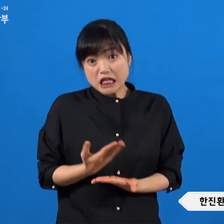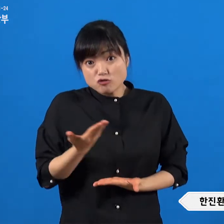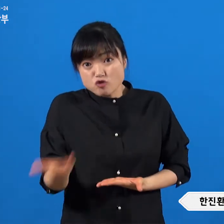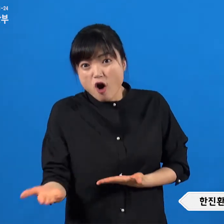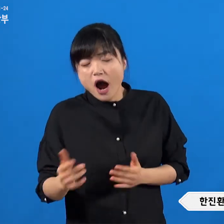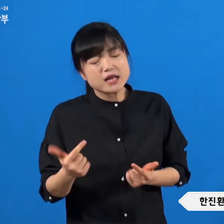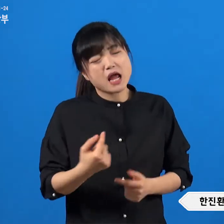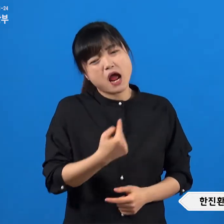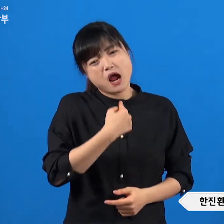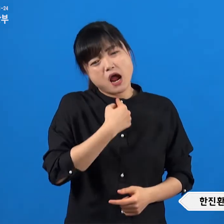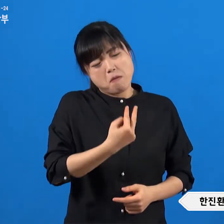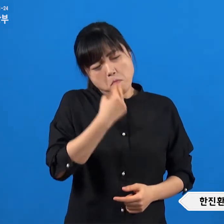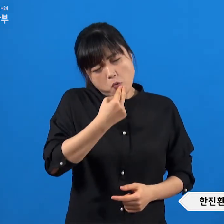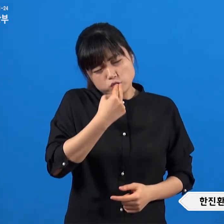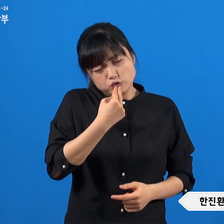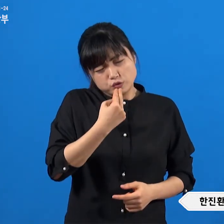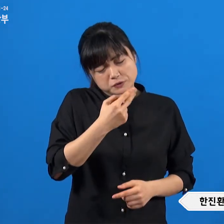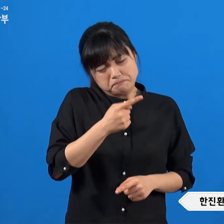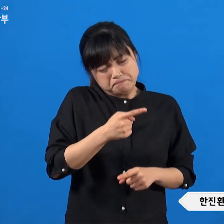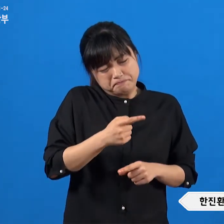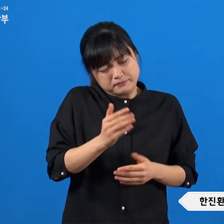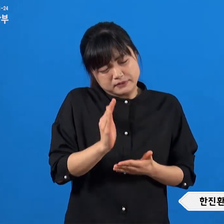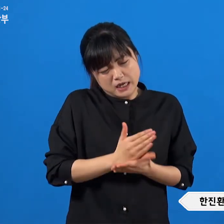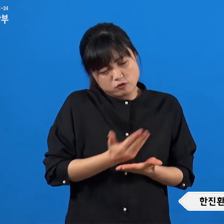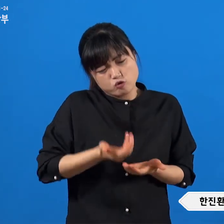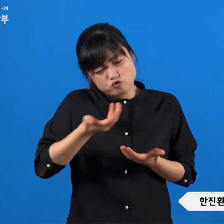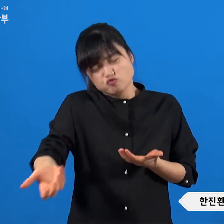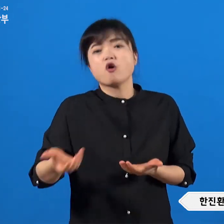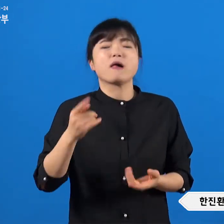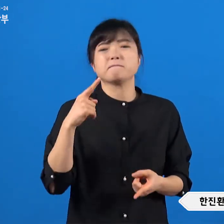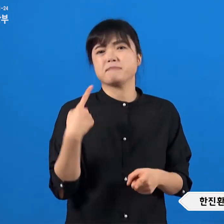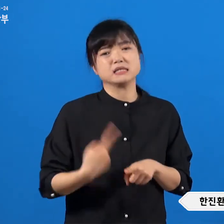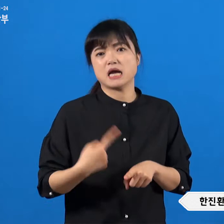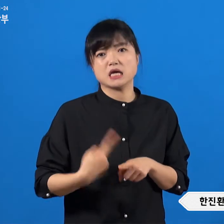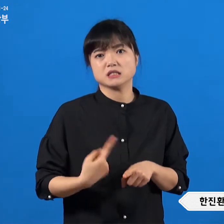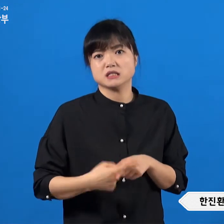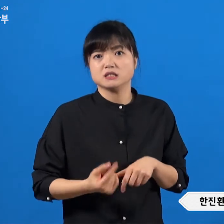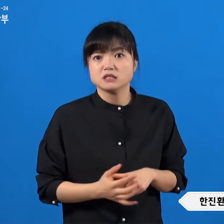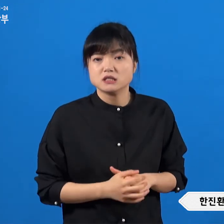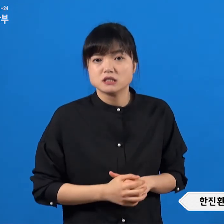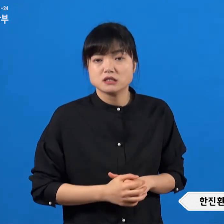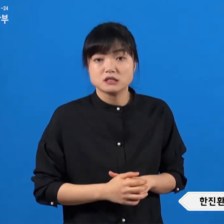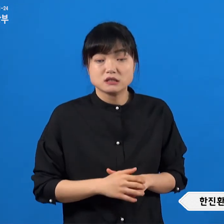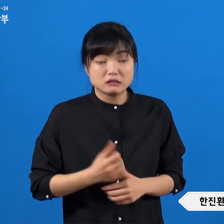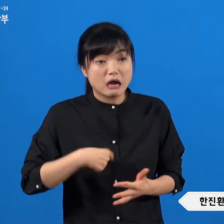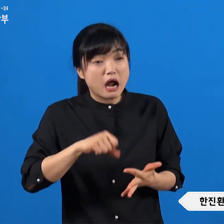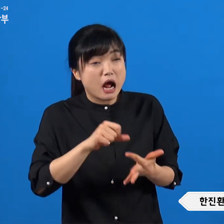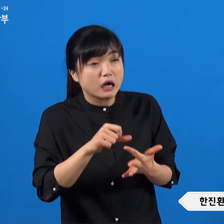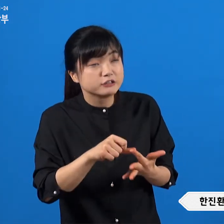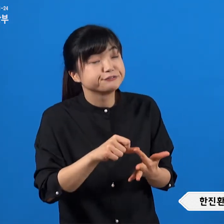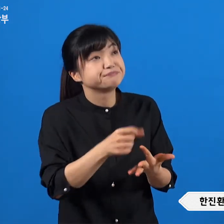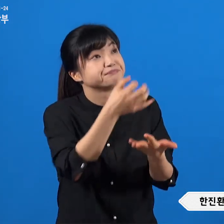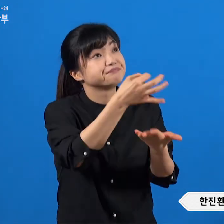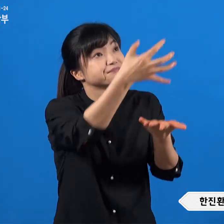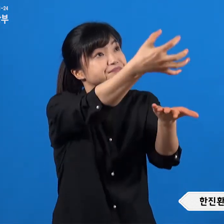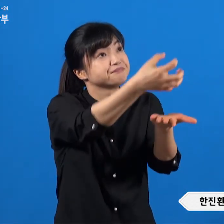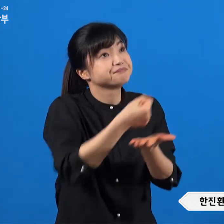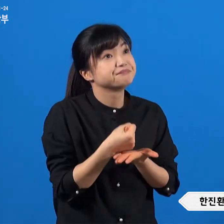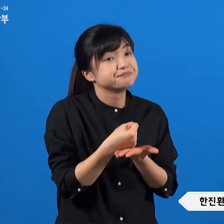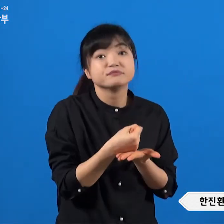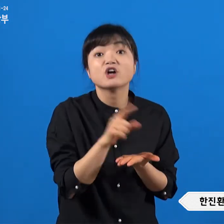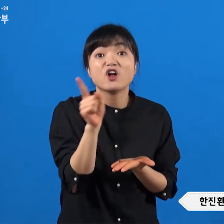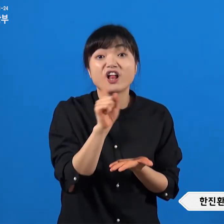자기 목숨을 찢어서 아들에게 준 것과 마찬가지입니다. 그 아들은 피 같은 그 재산을